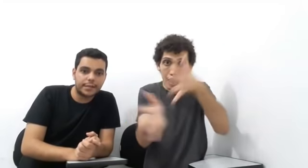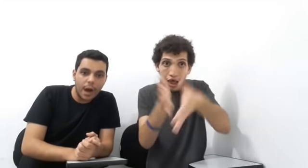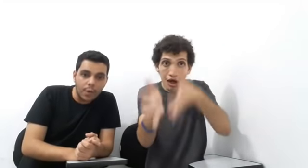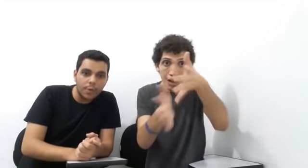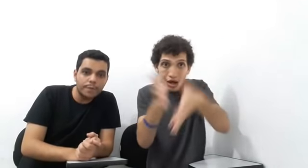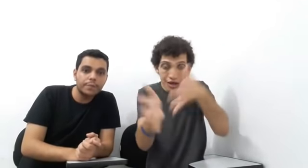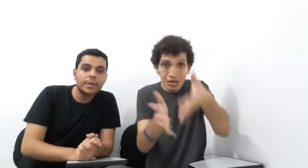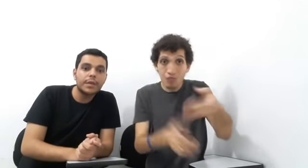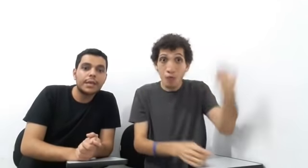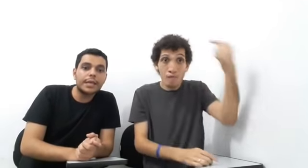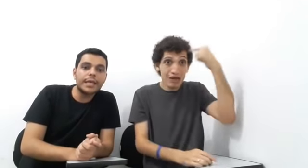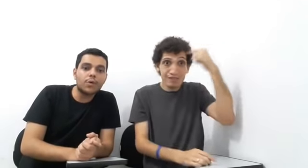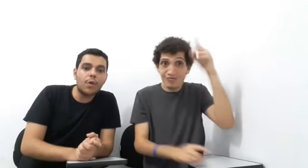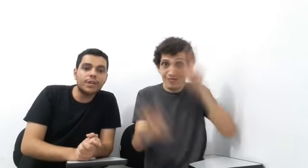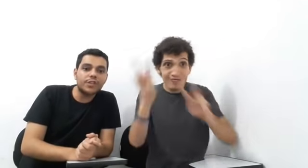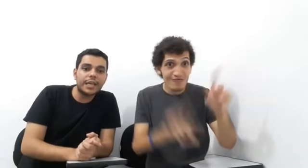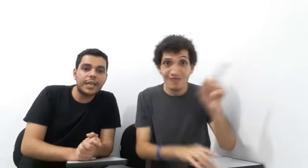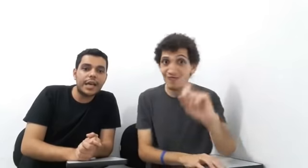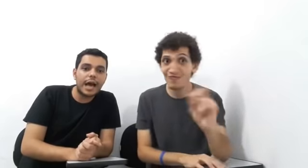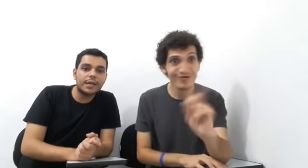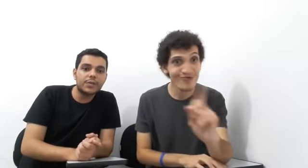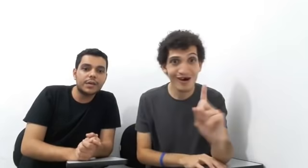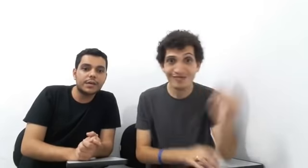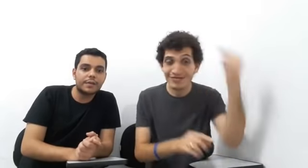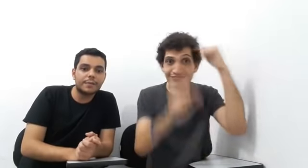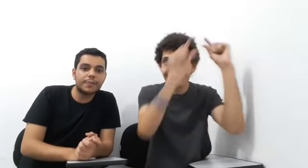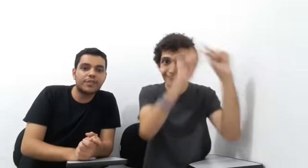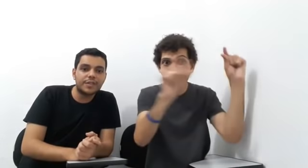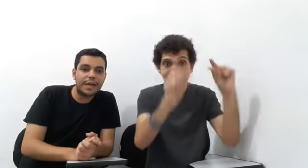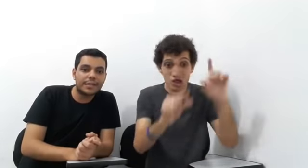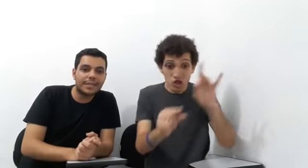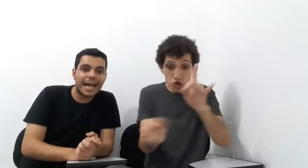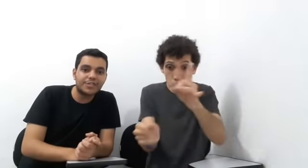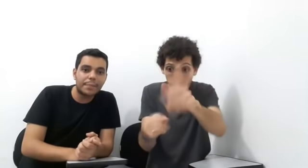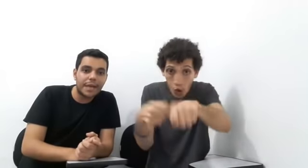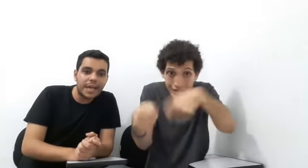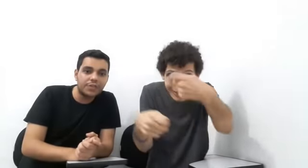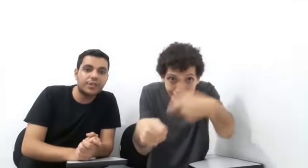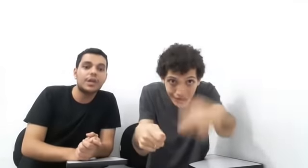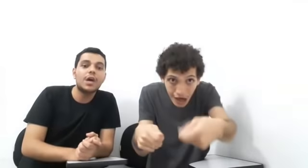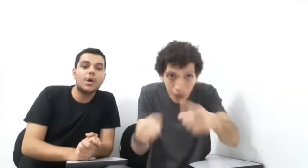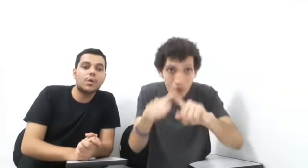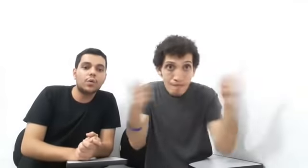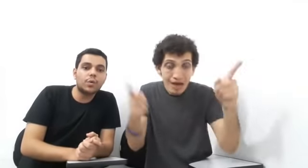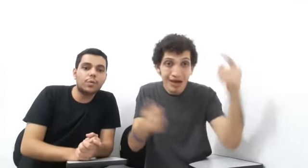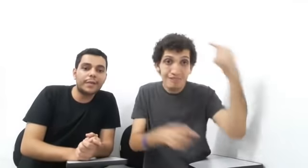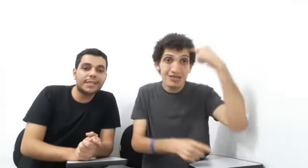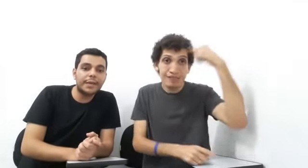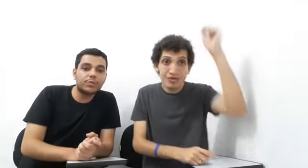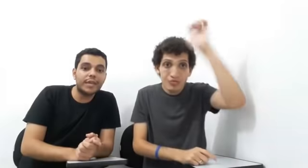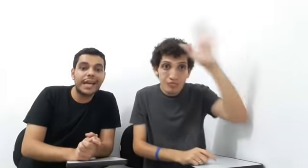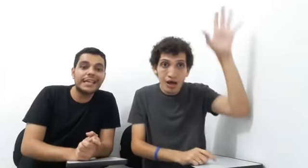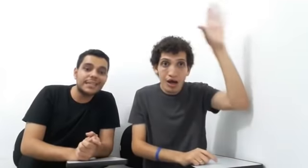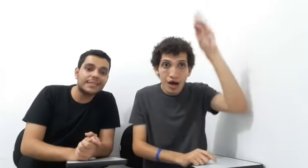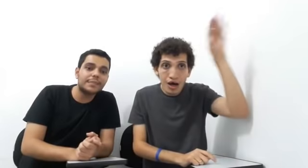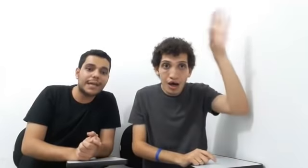frasal, e com adquirir a língua de sinais tardiamente, o pensamento dele ainda se baseia